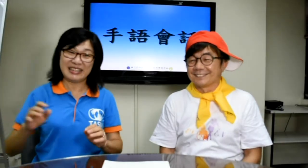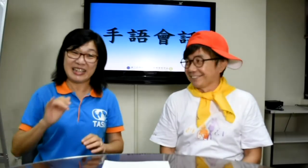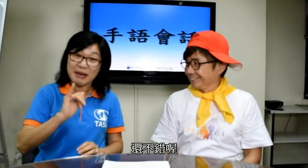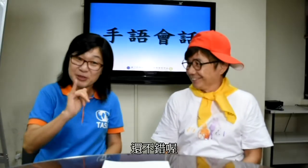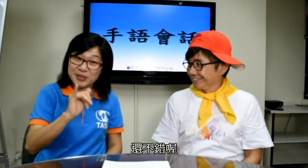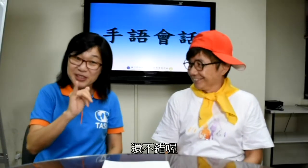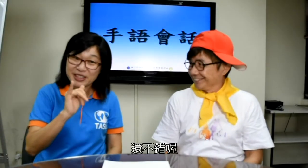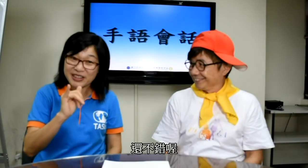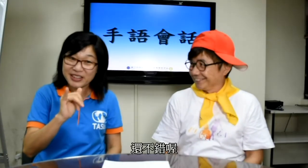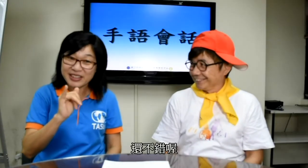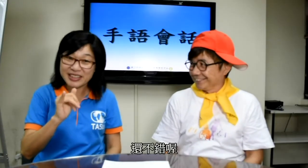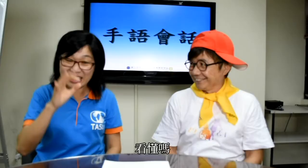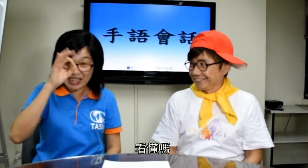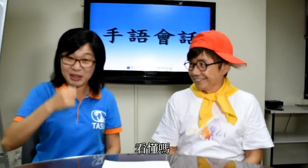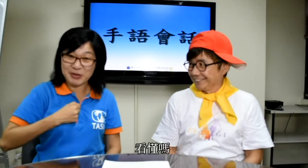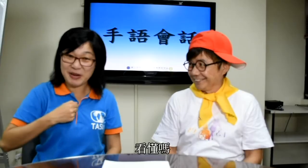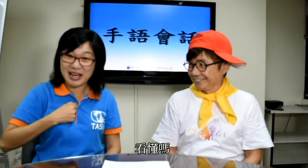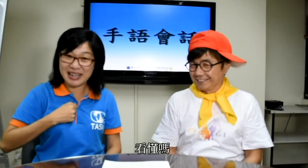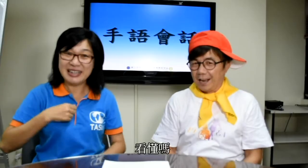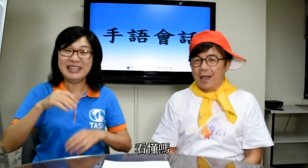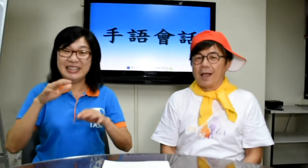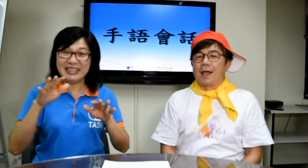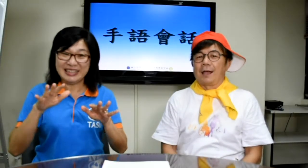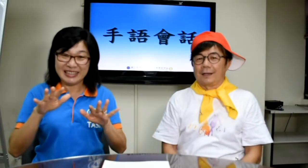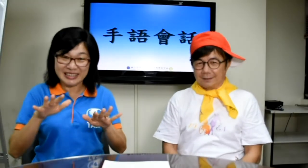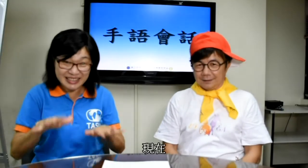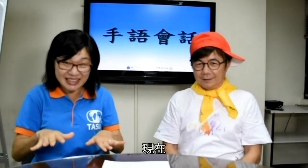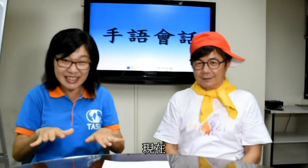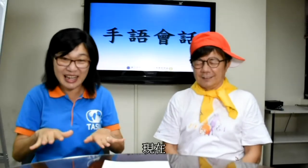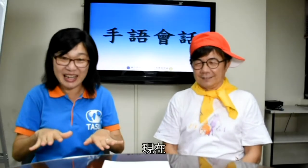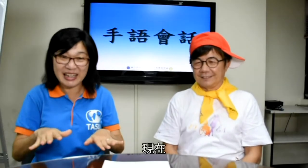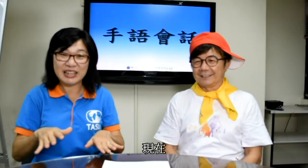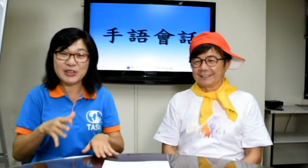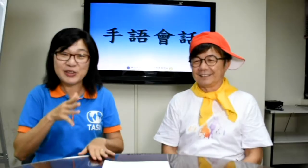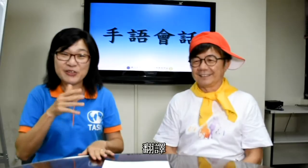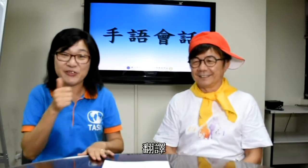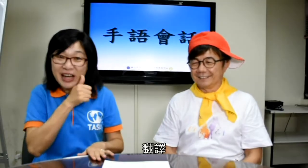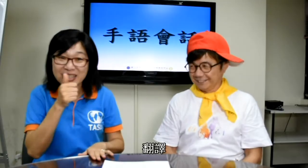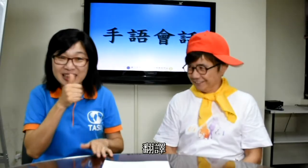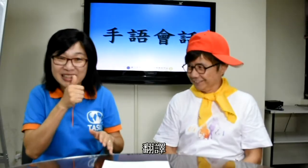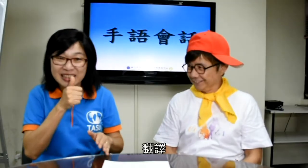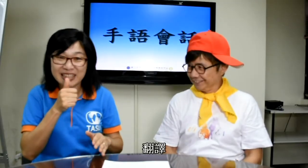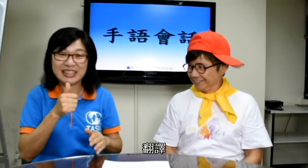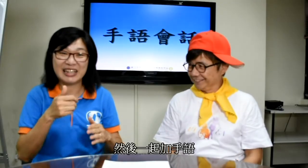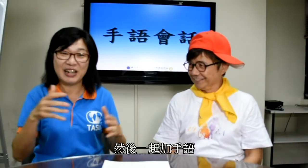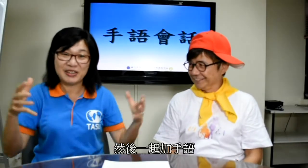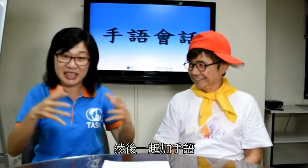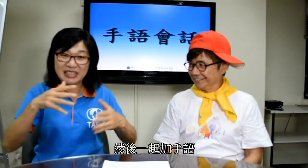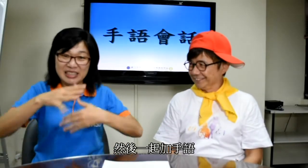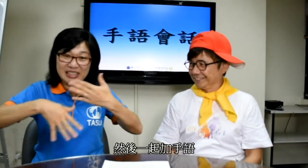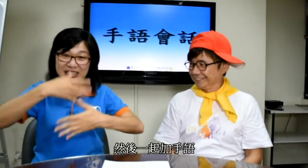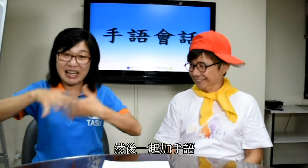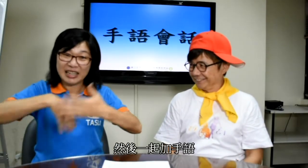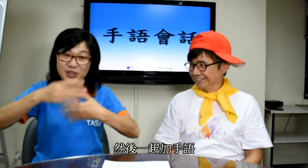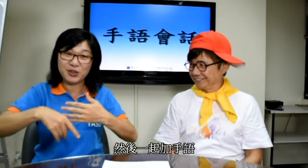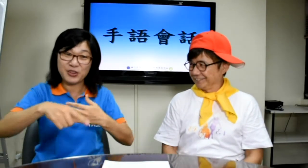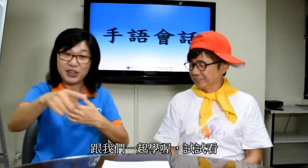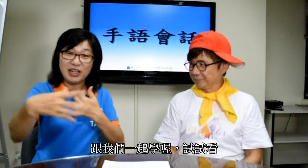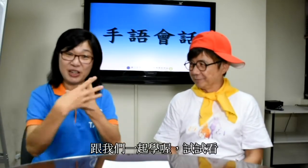还不错哦，看懂吗？现在翻译，然后一起加手语，跟我